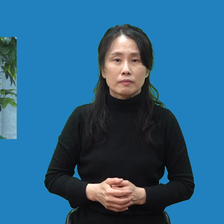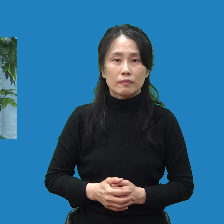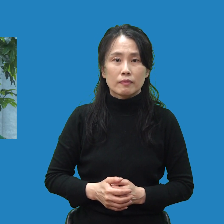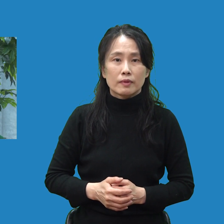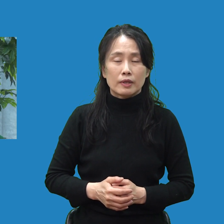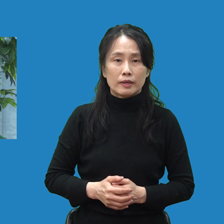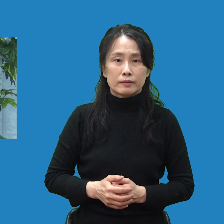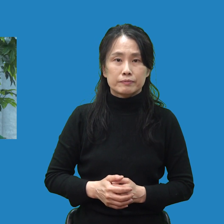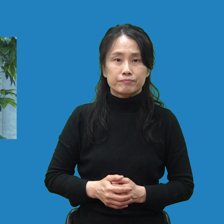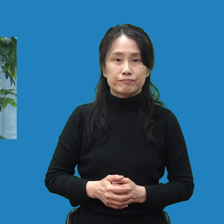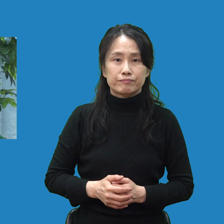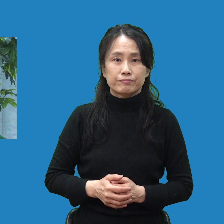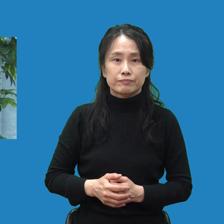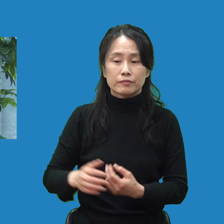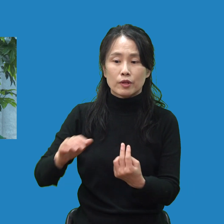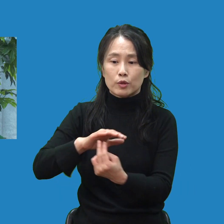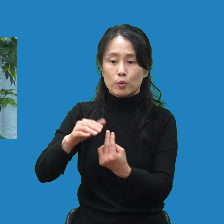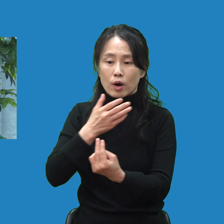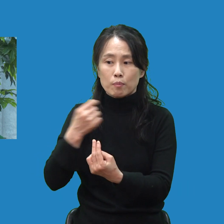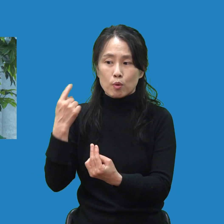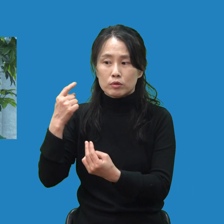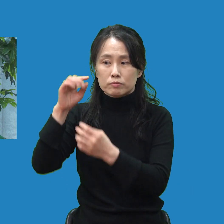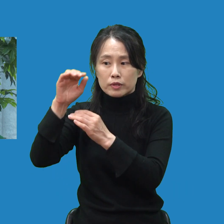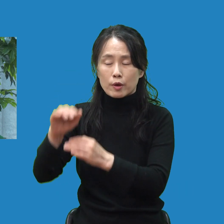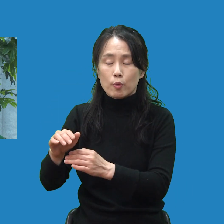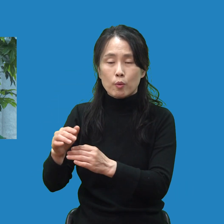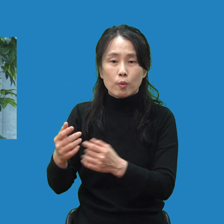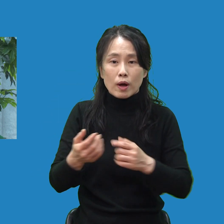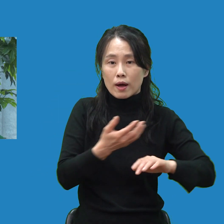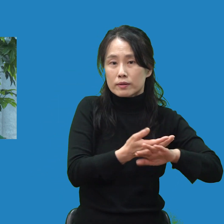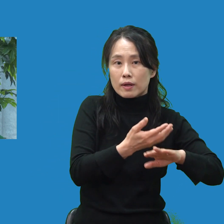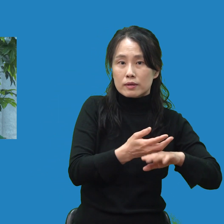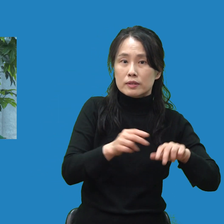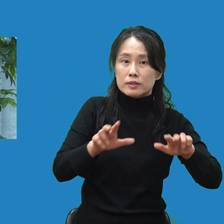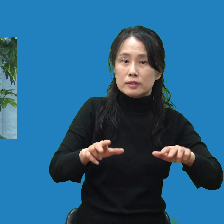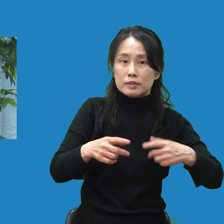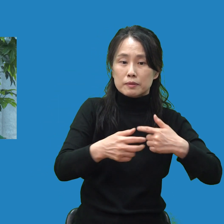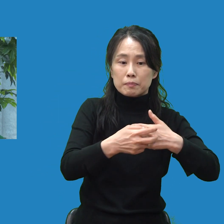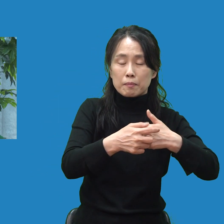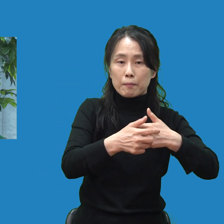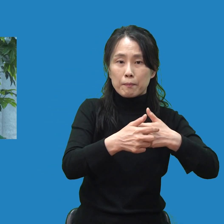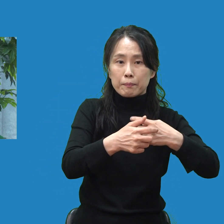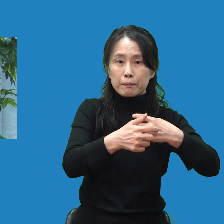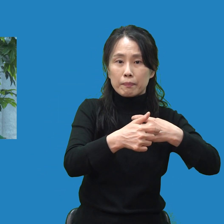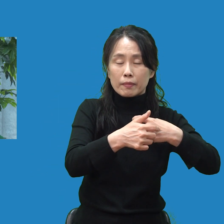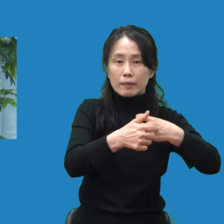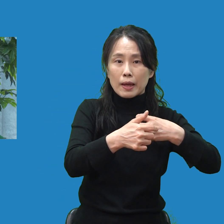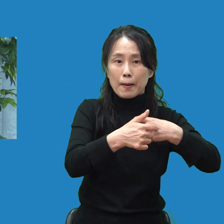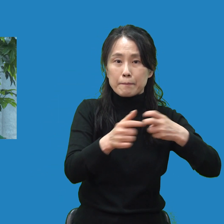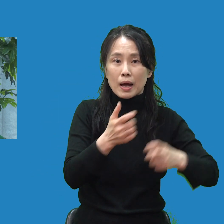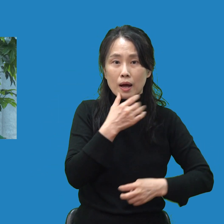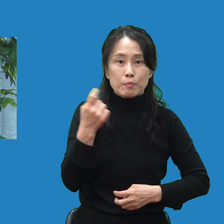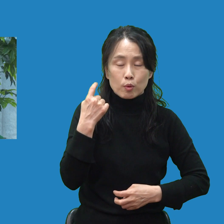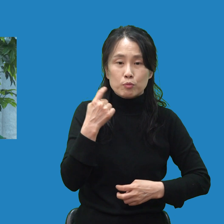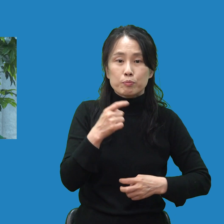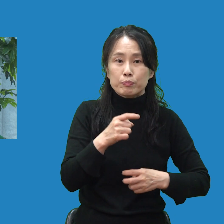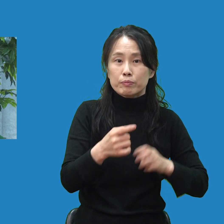요한복음서의 이 정황과는 달리 예수님께 찾아 빈들에 모인 이